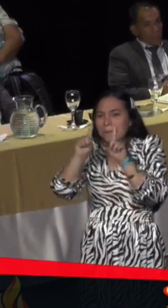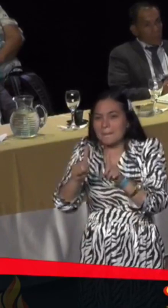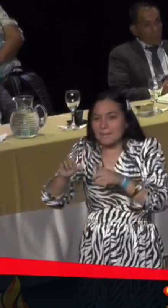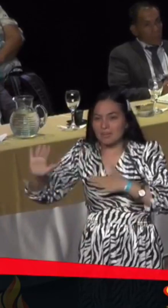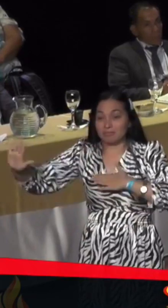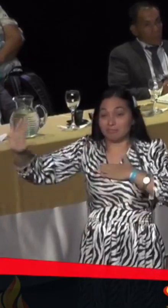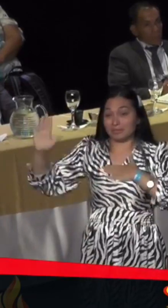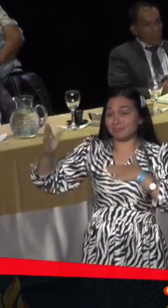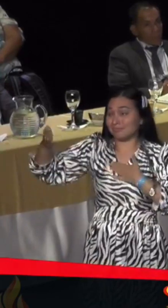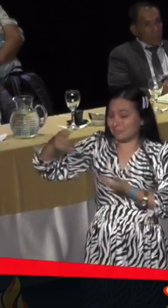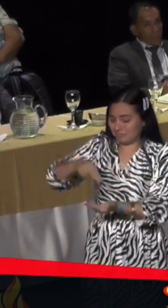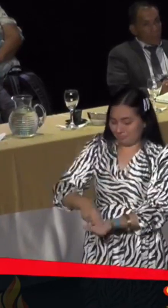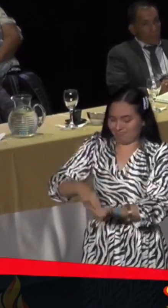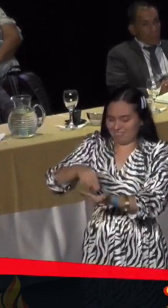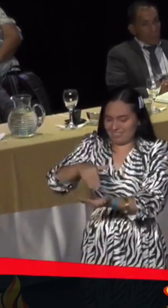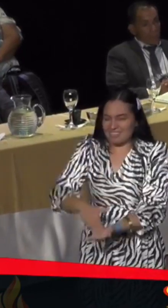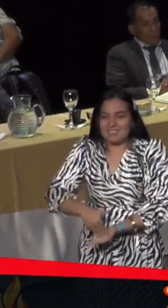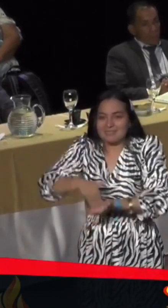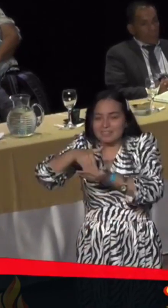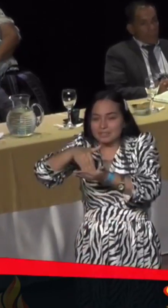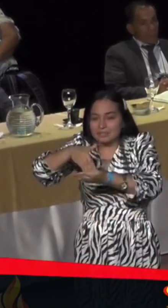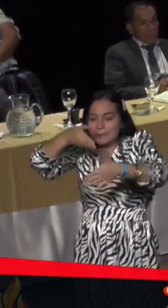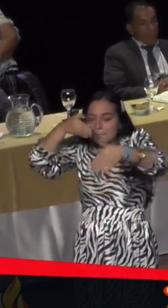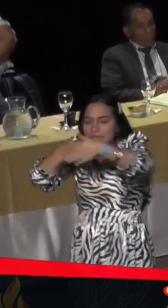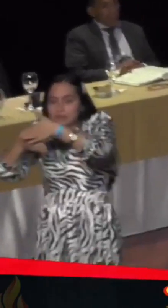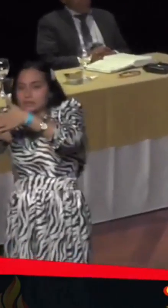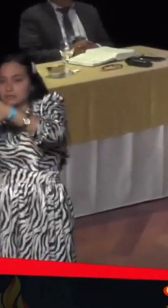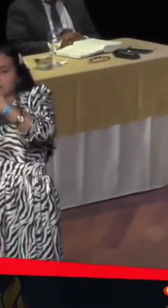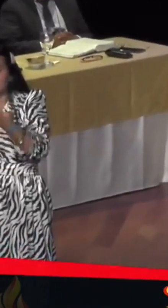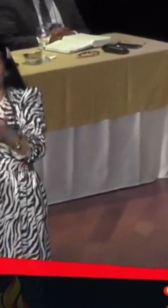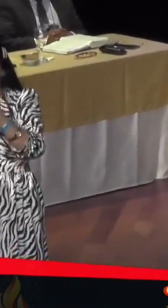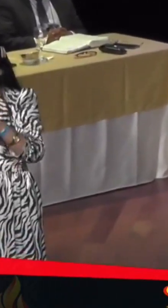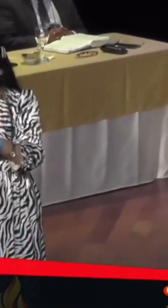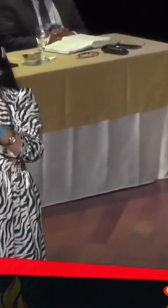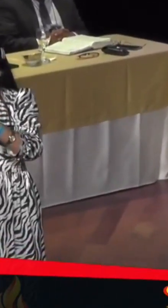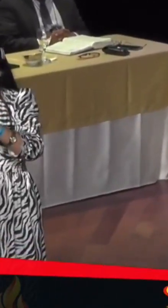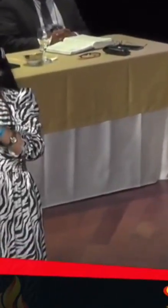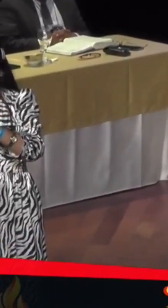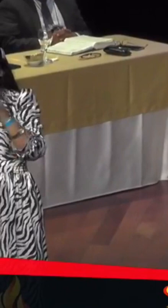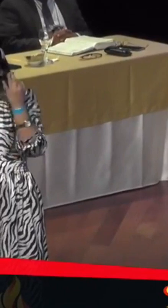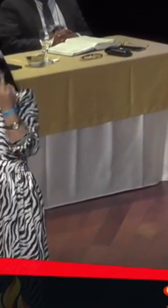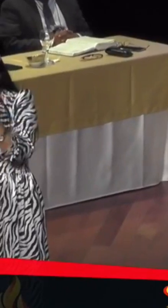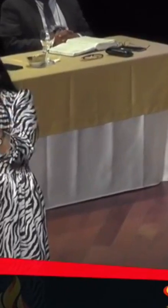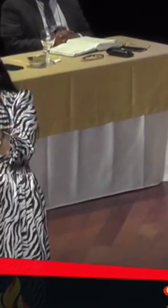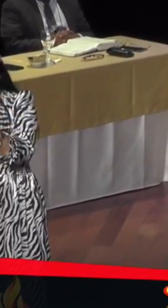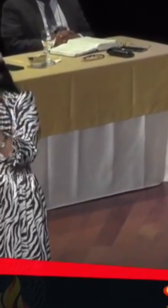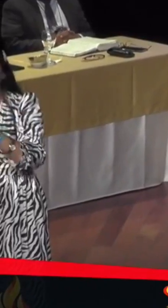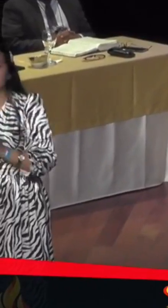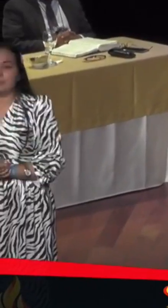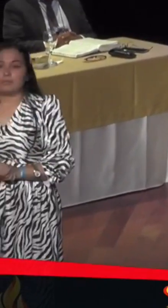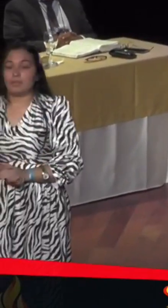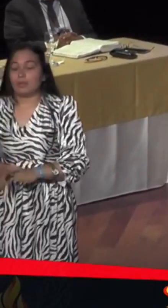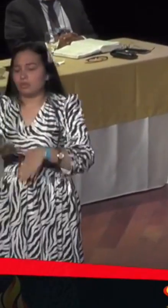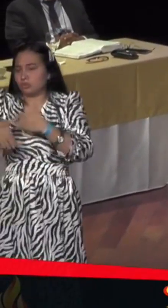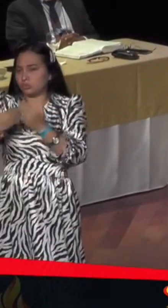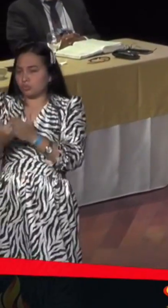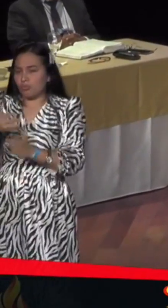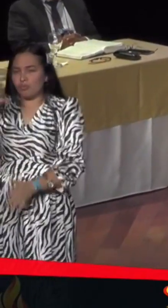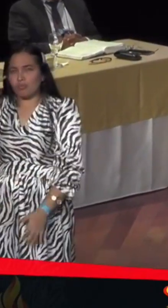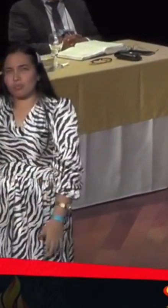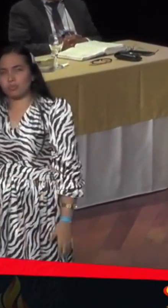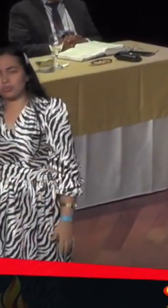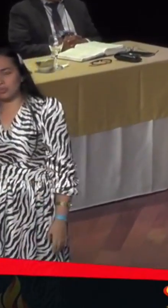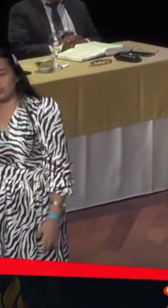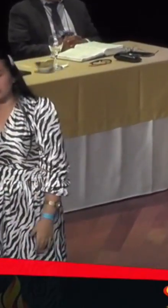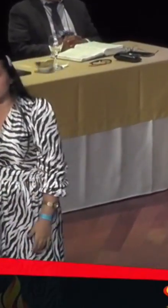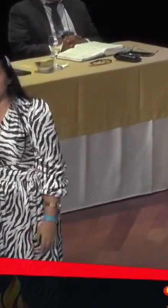tu casa. Y Noé fue obediente todos los días. Le tocaba ir a buscar madera y a construir con